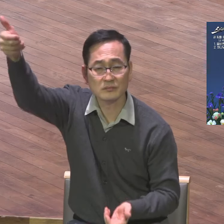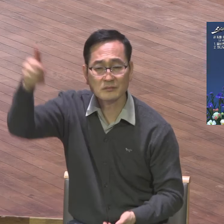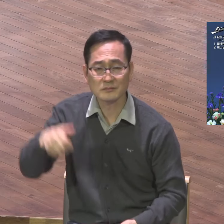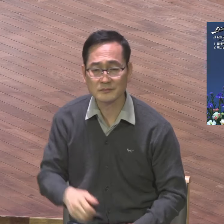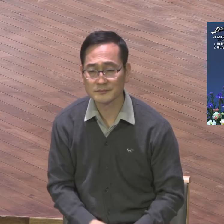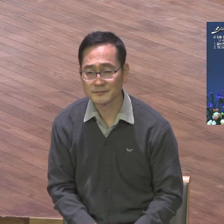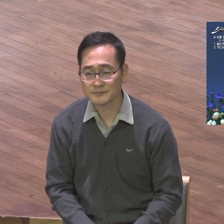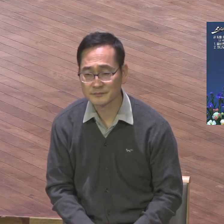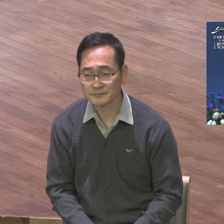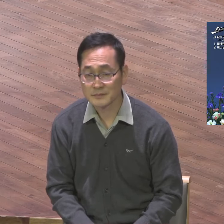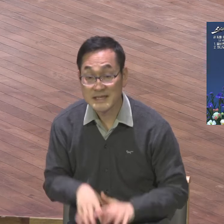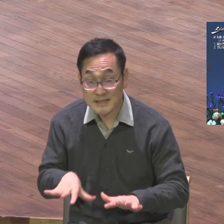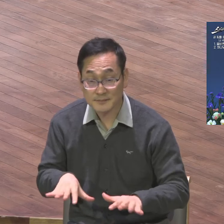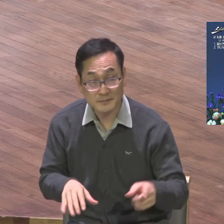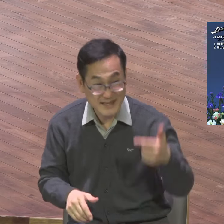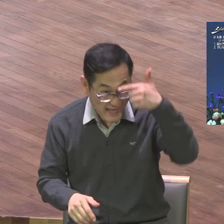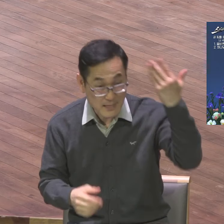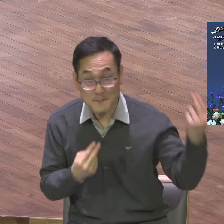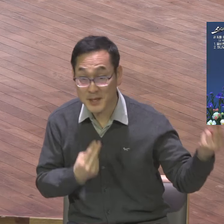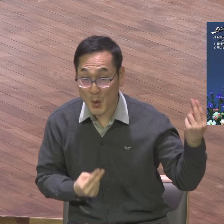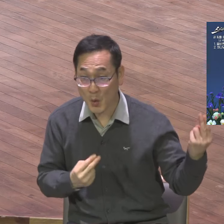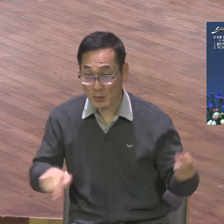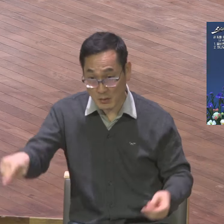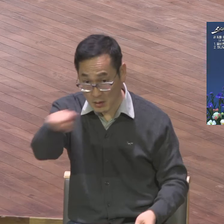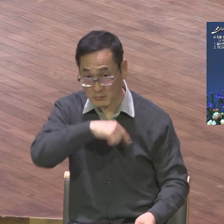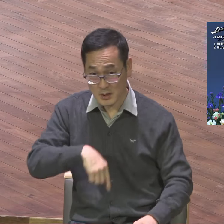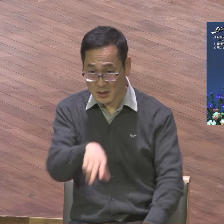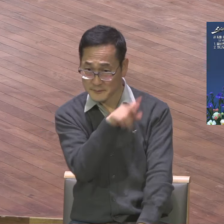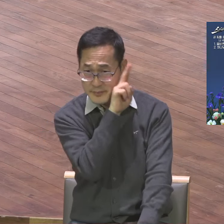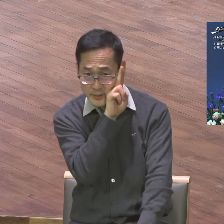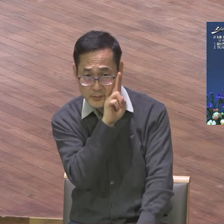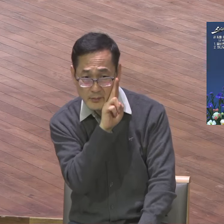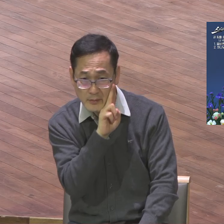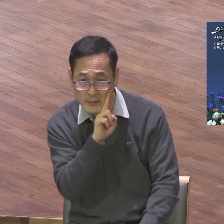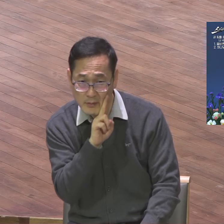그에 비하면 우리는 배부른 갈등이에요.